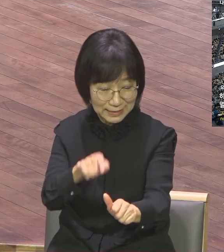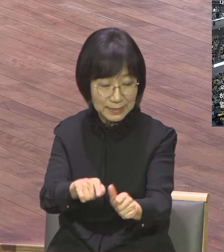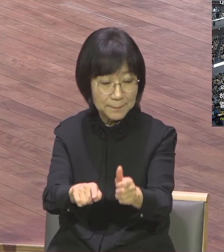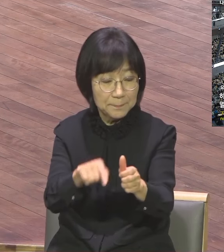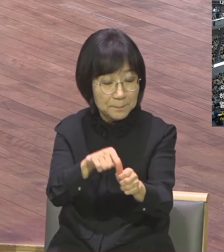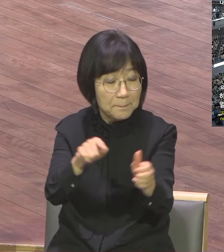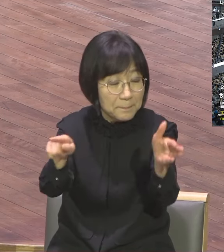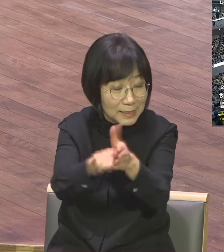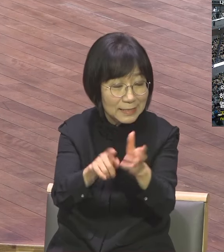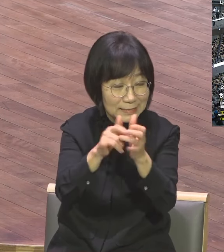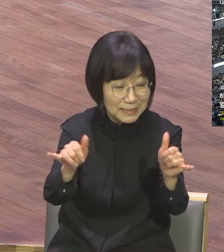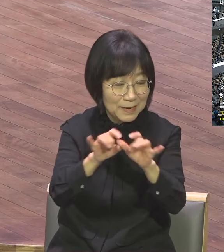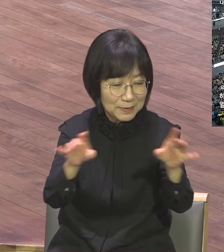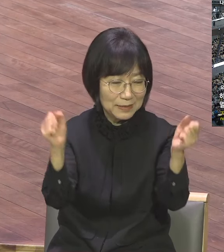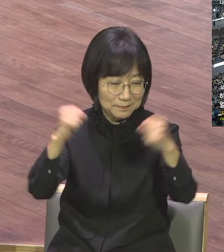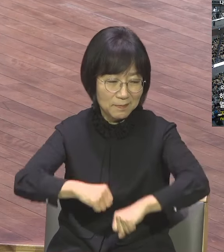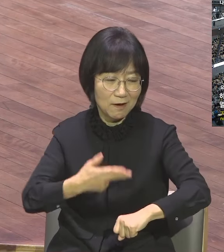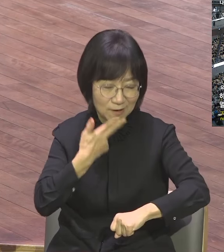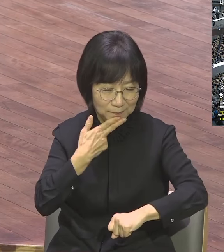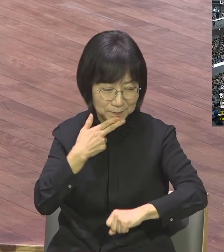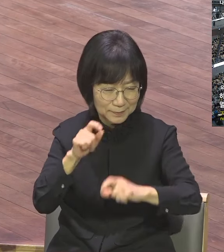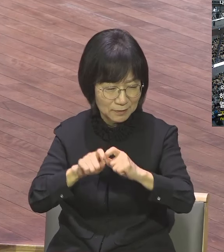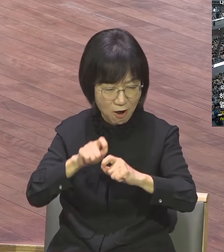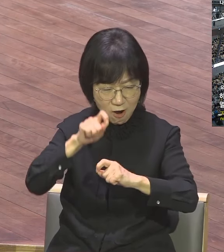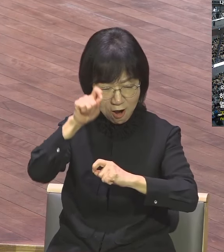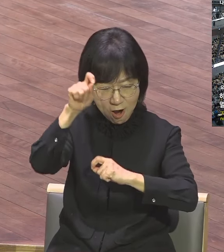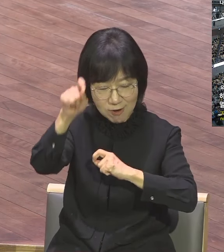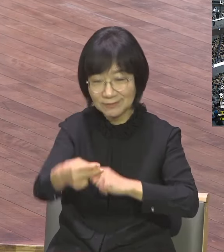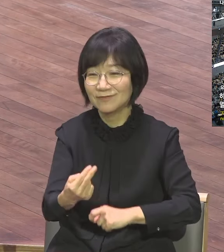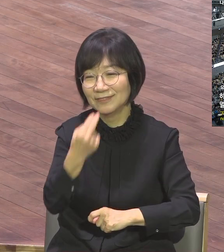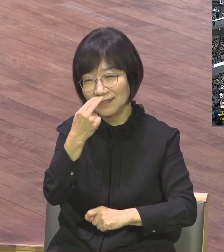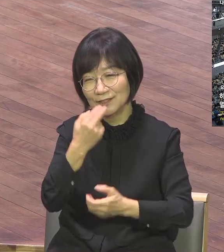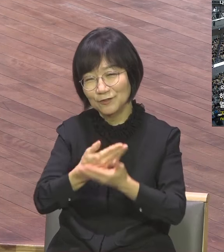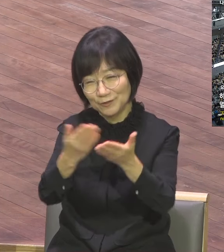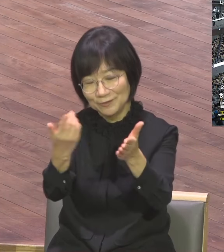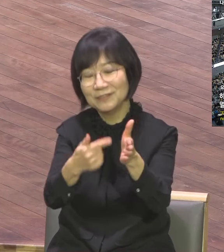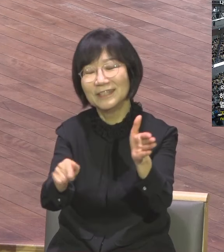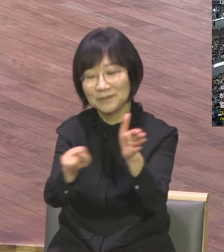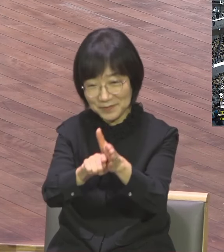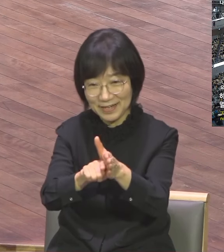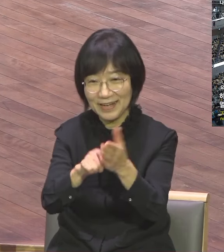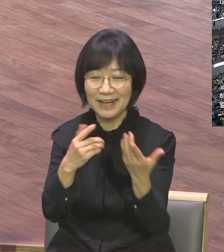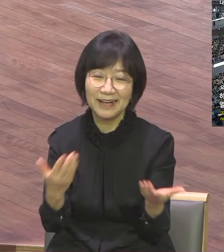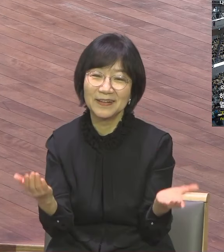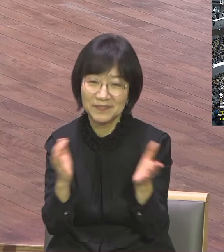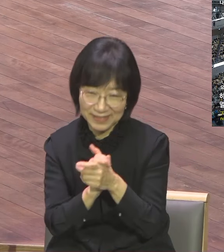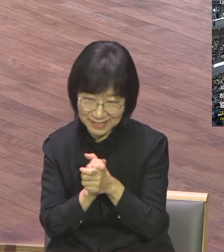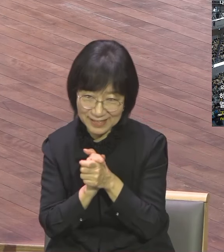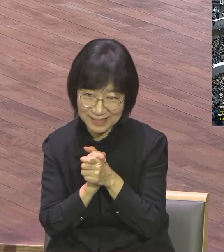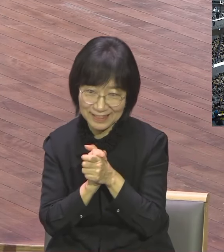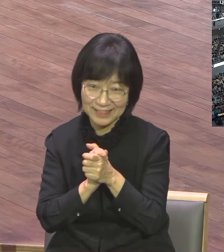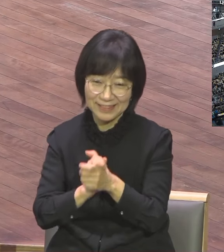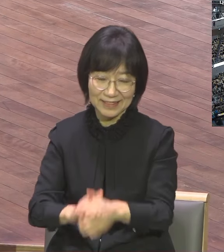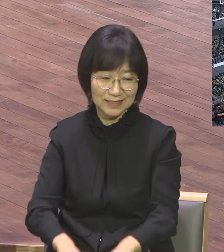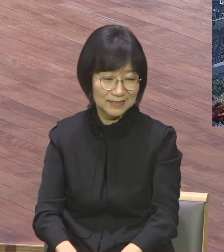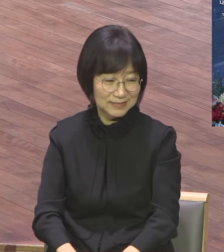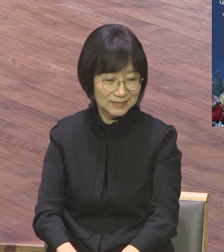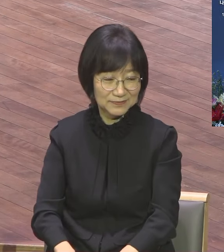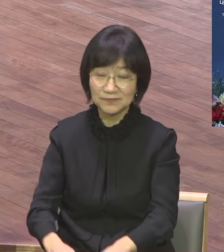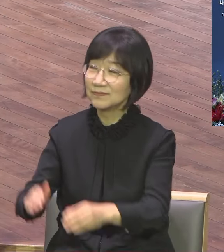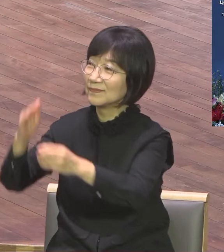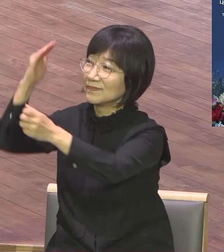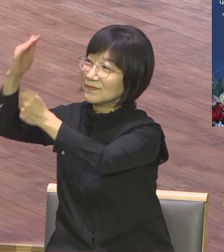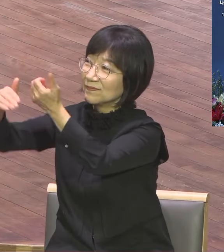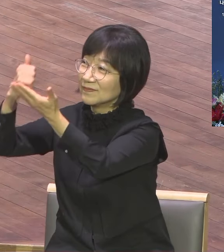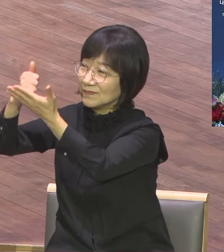주셨으니 이는 저를 믿는 자마다 멸망하지 않고 영생을 얻게 하려 하십니다. 하나님이